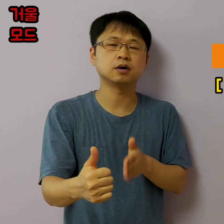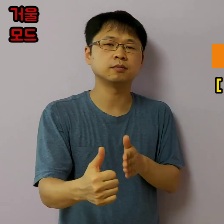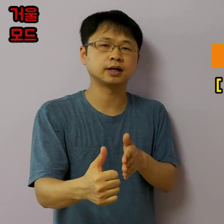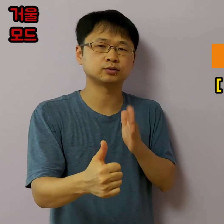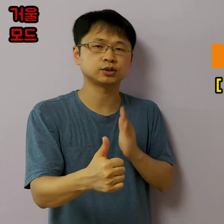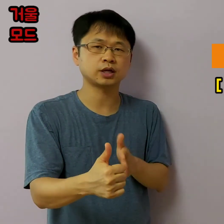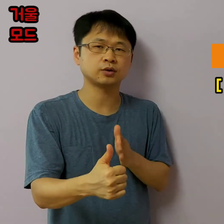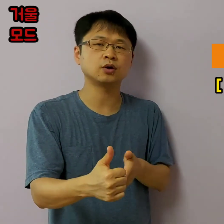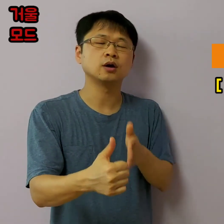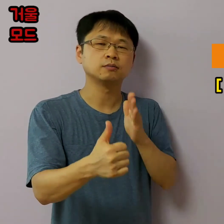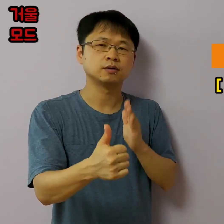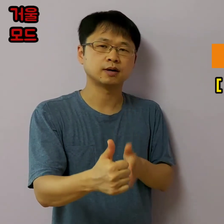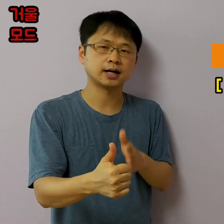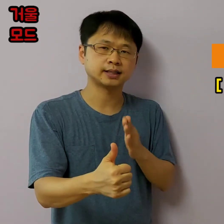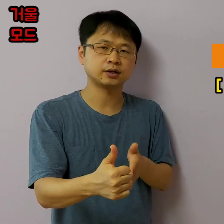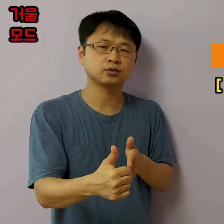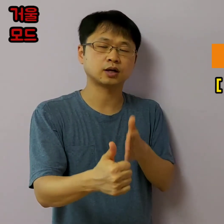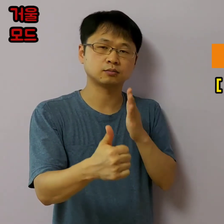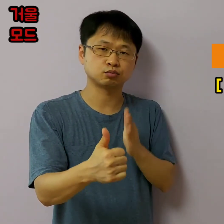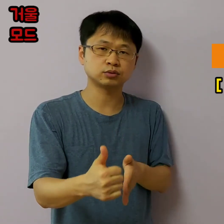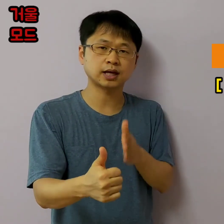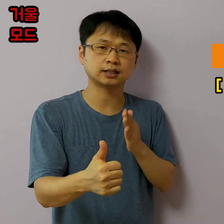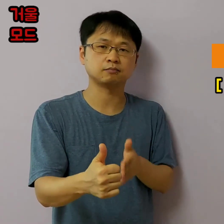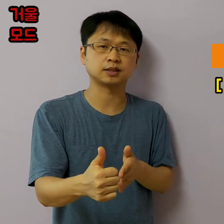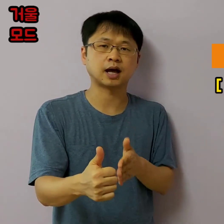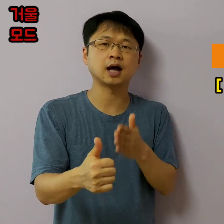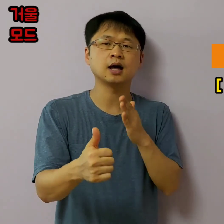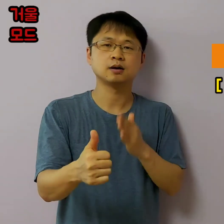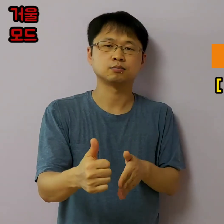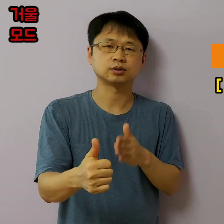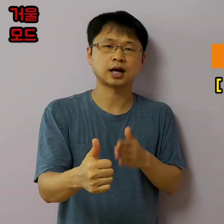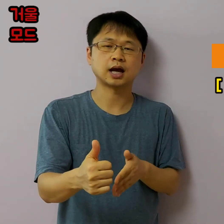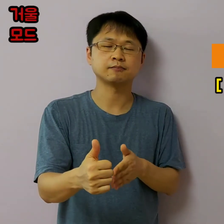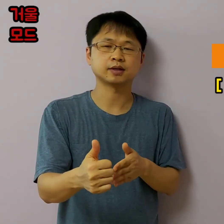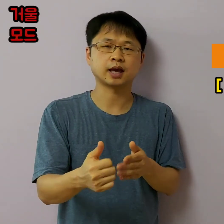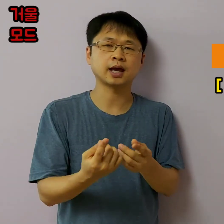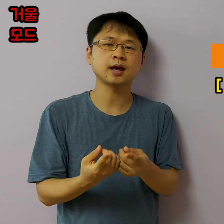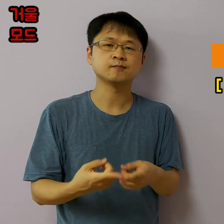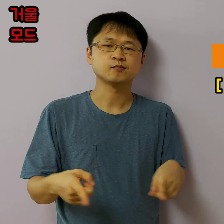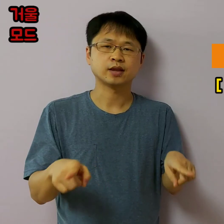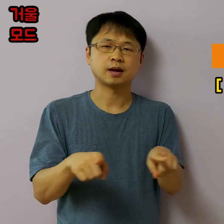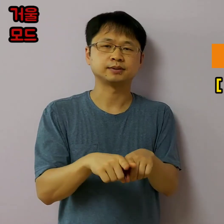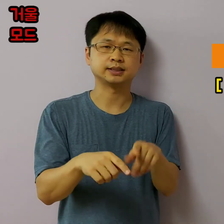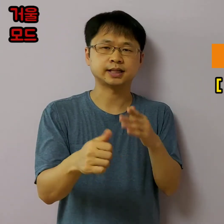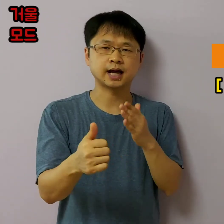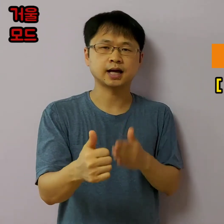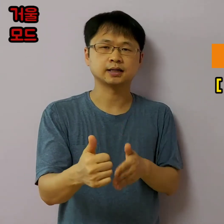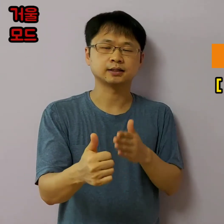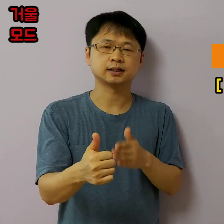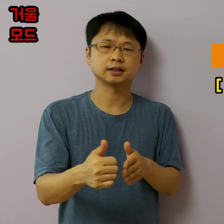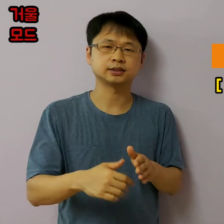뭐뭐 해주세요, 뭐뭐 하세요라는 부탁이 됩니다. 부탁, 함께 합시다, 이렇게